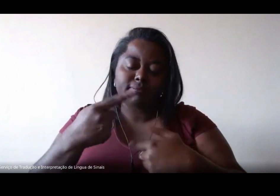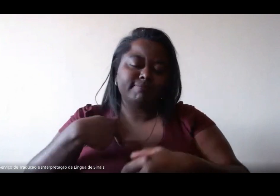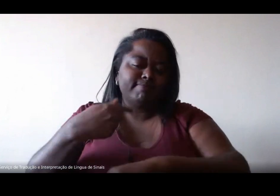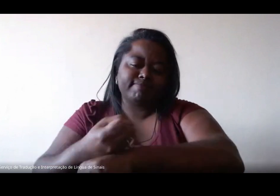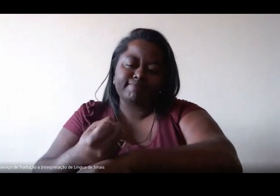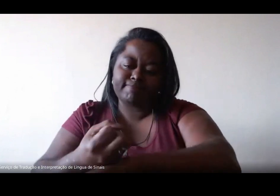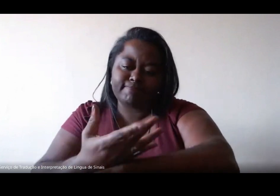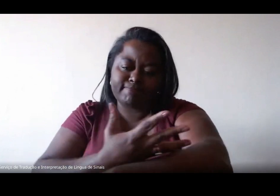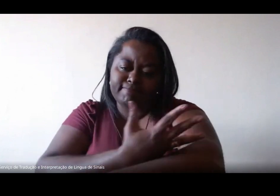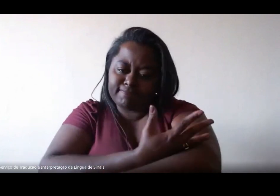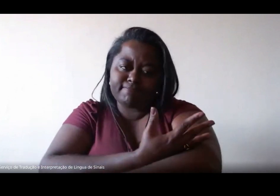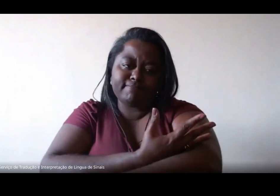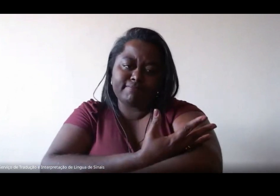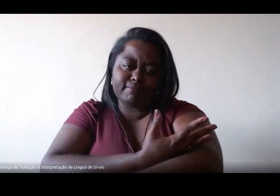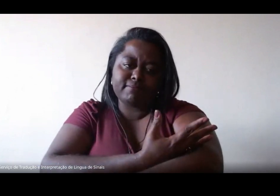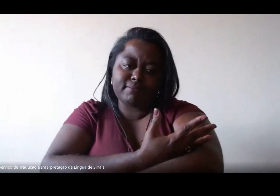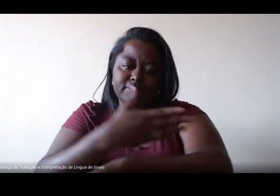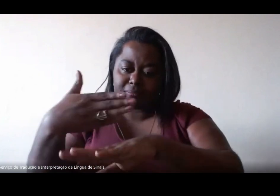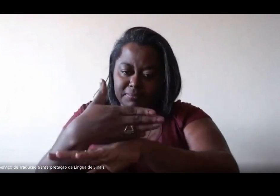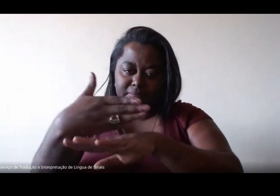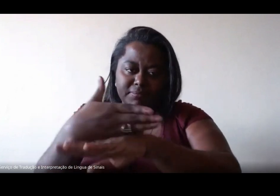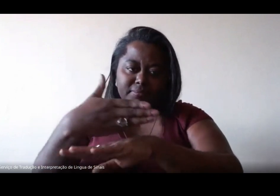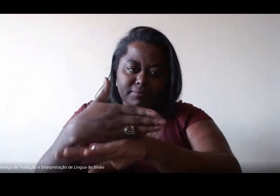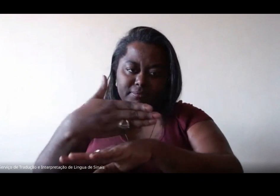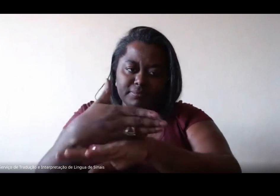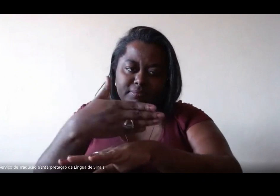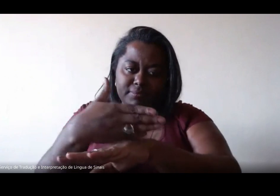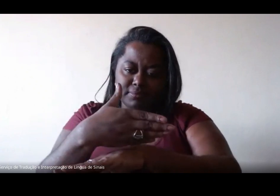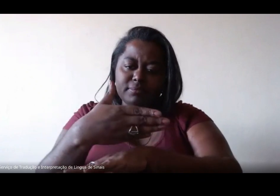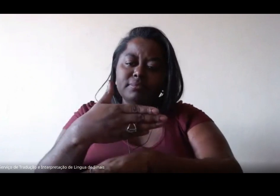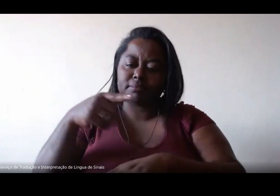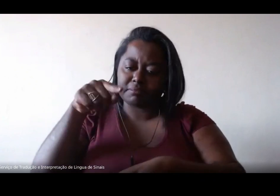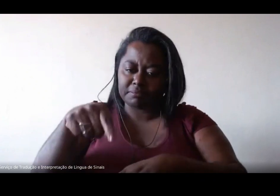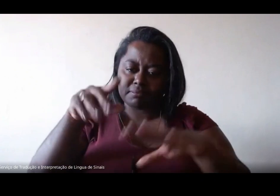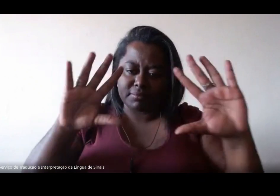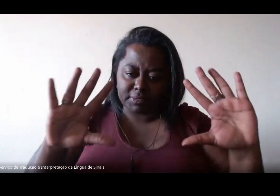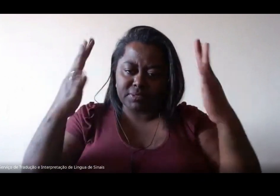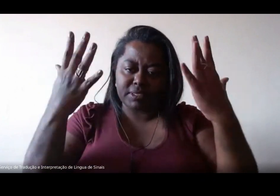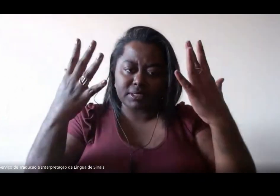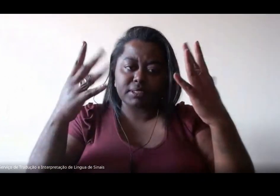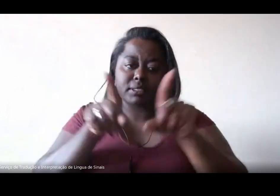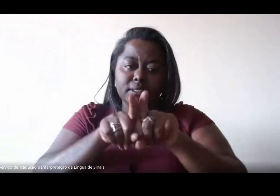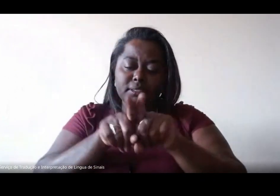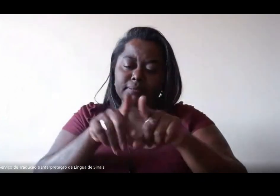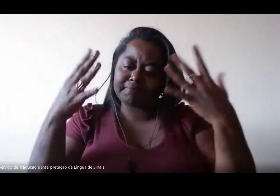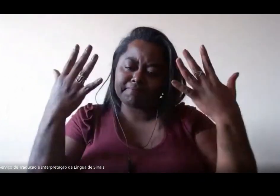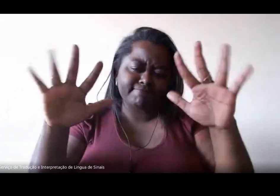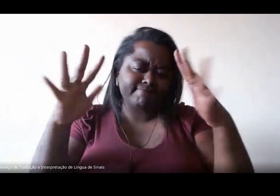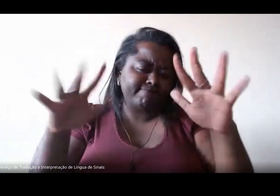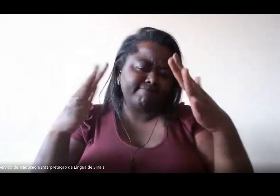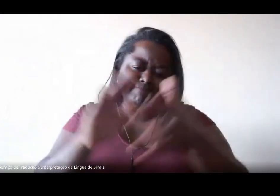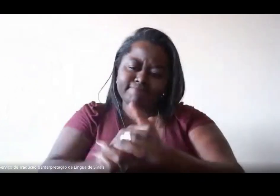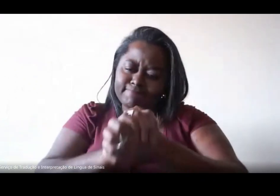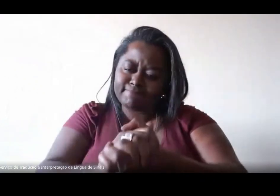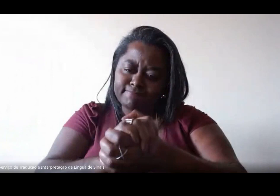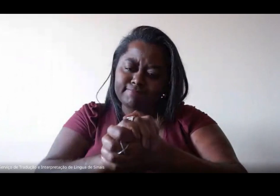queria falar da minha grande emoção por estar participando desse evento e